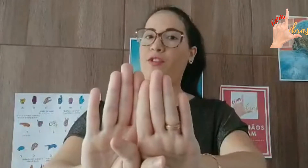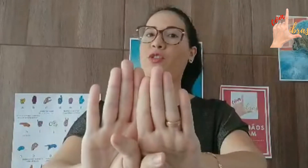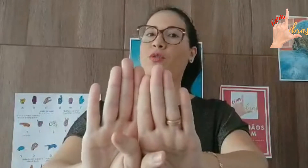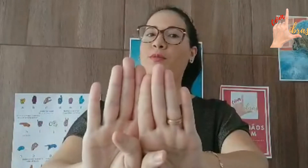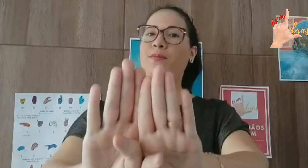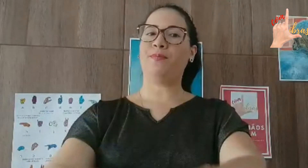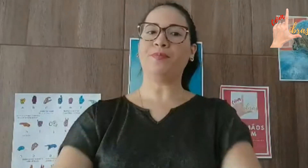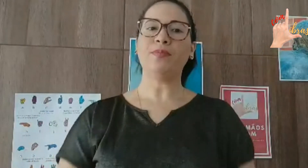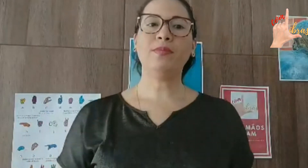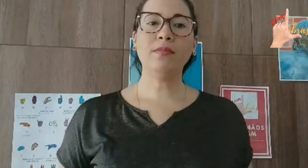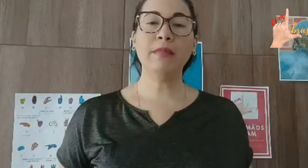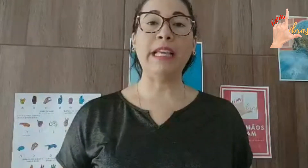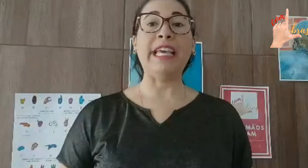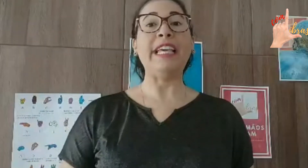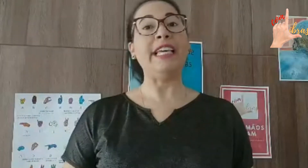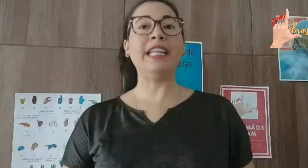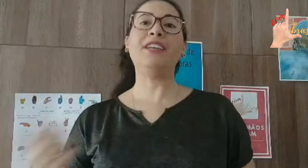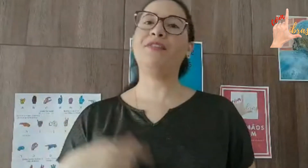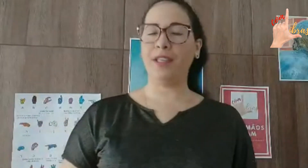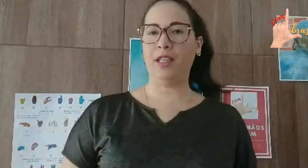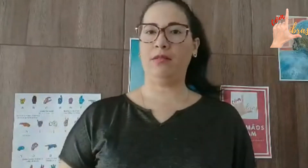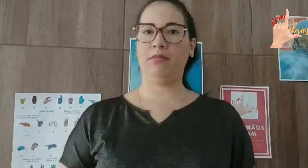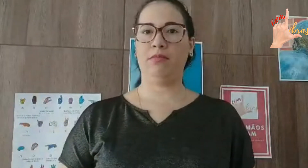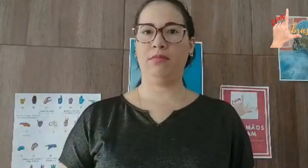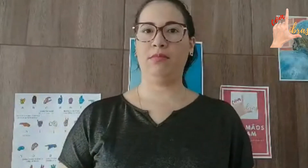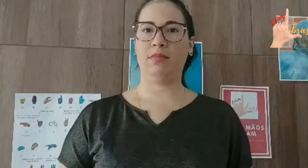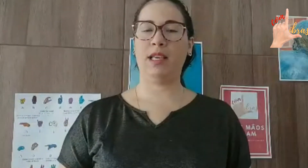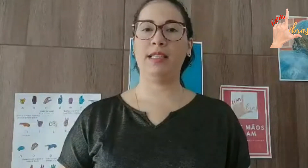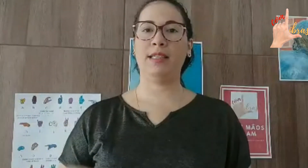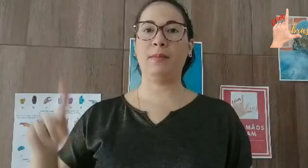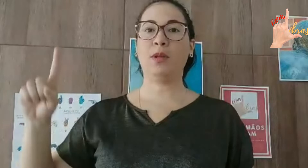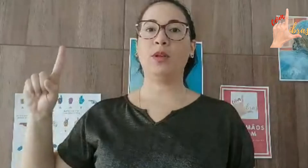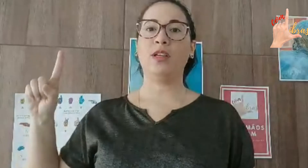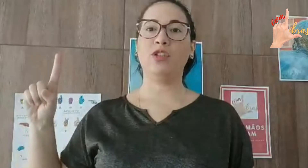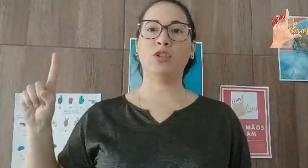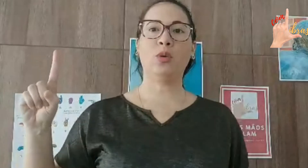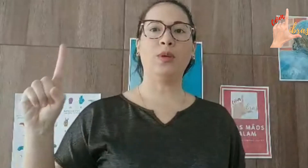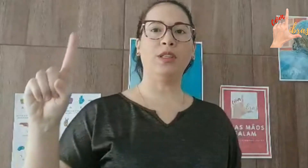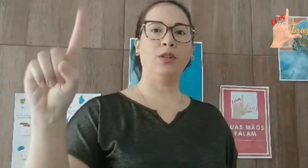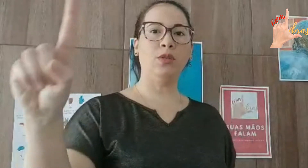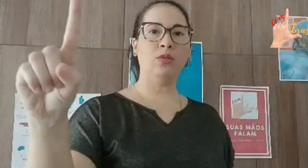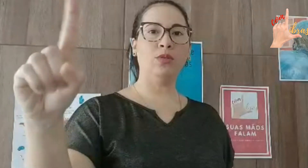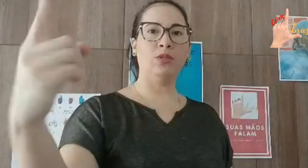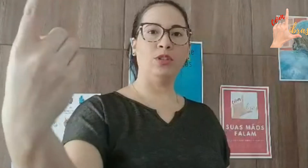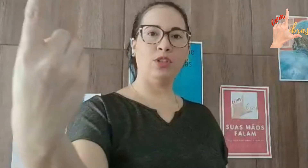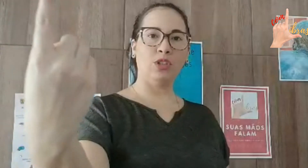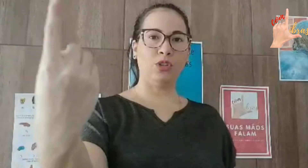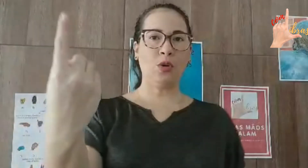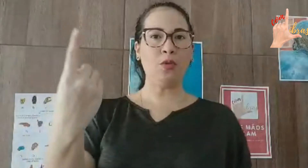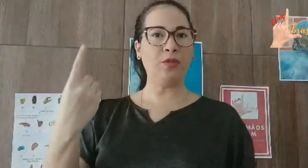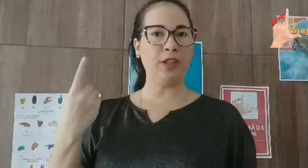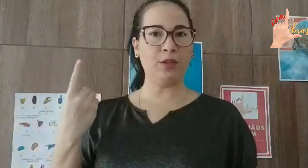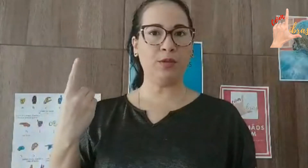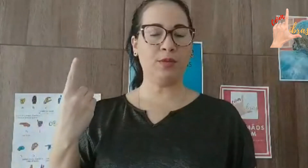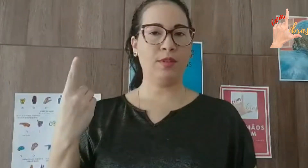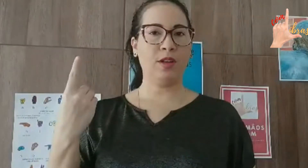fechou. Ir e vir. Exemplo. Estou indo, estou vindo.